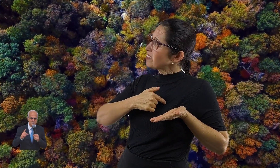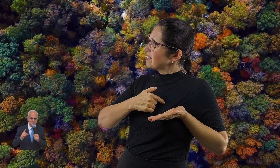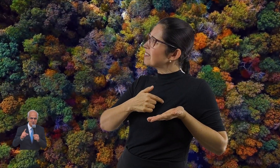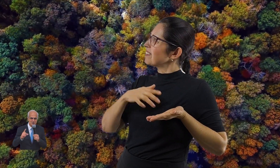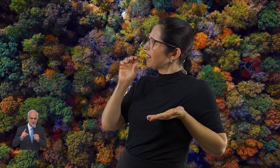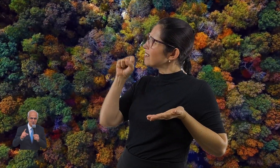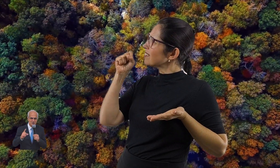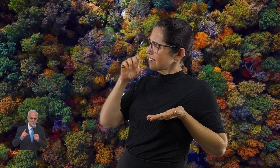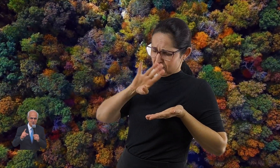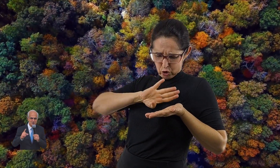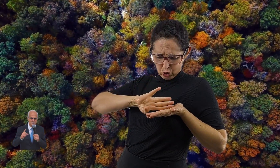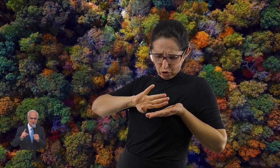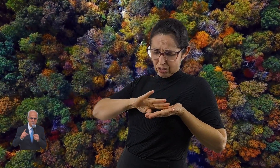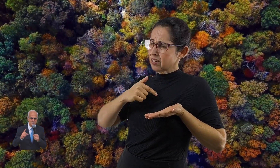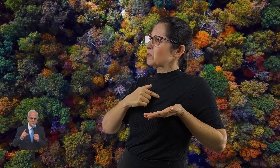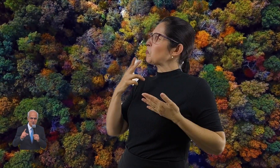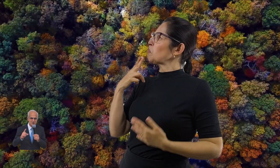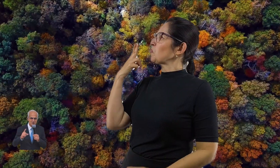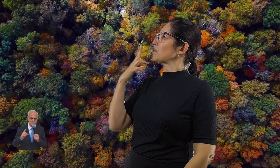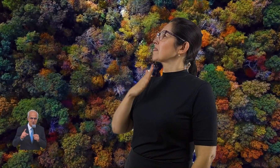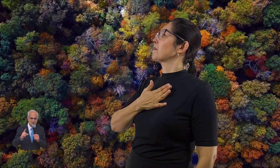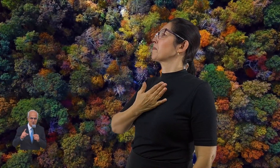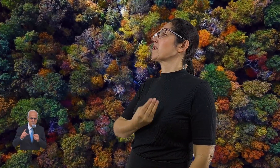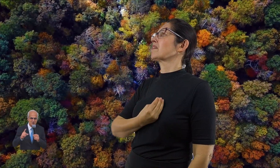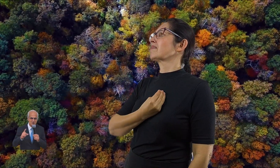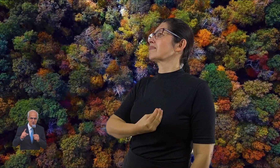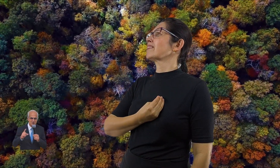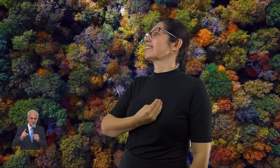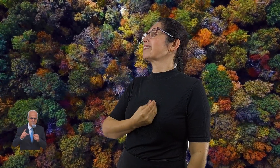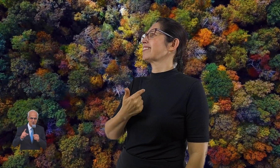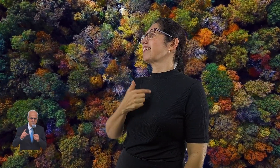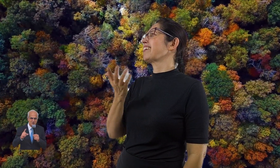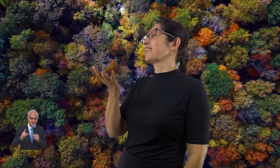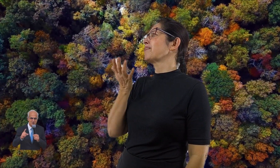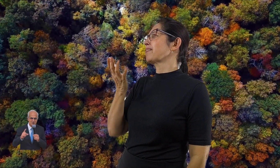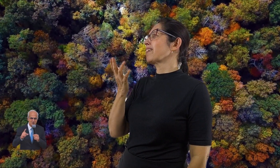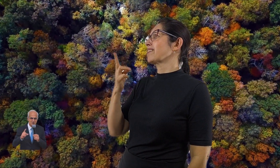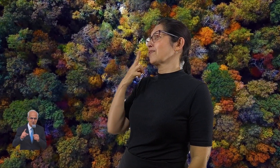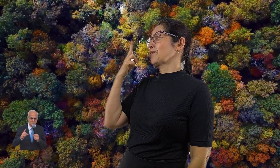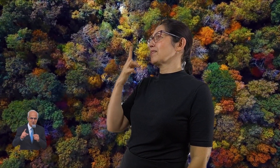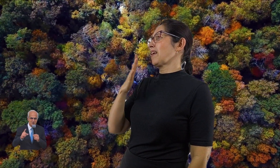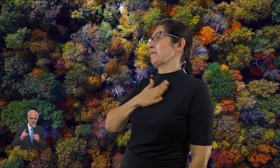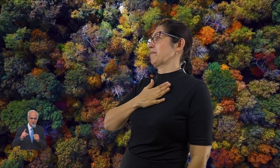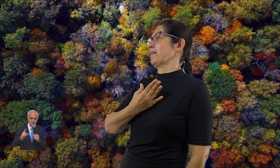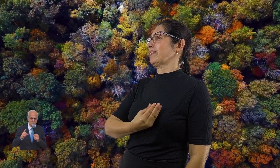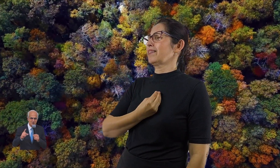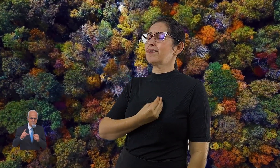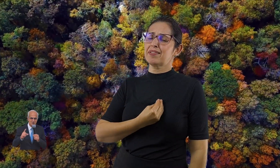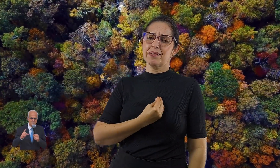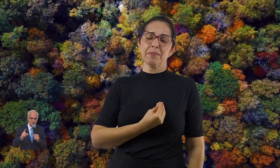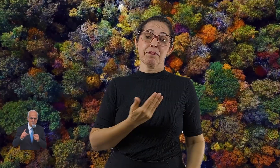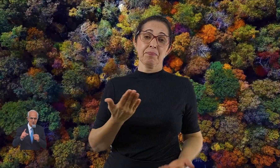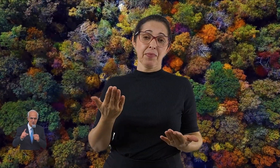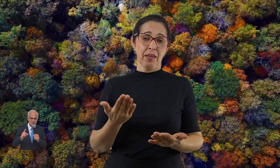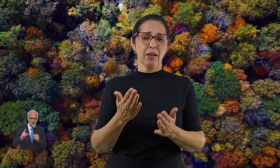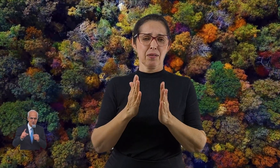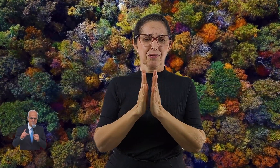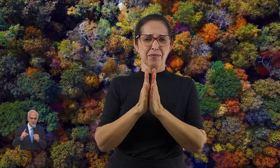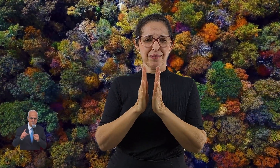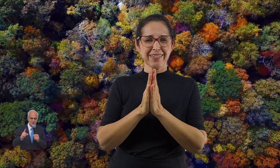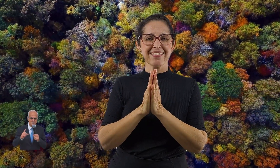ser uma bênção nas tuas mãos. Vamos curvar as nossas frontes em oração, Senhor, clamando por sua vida. Emi,